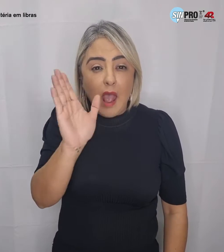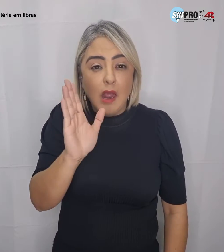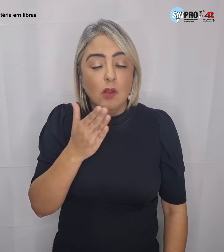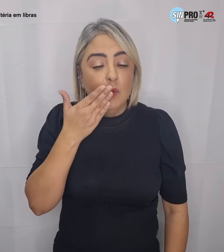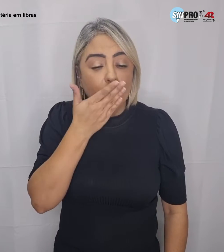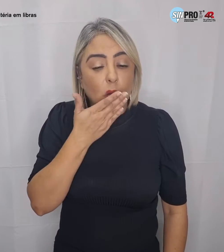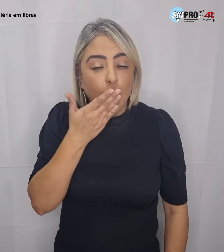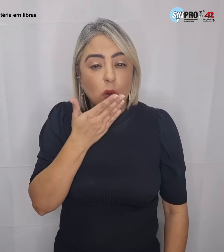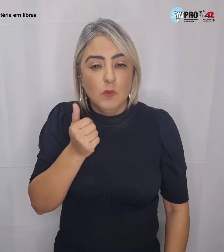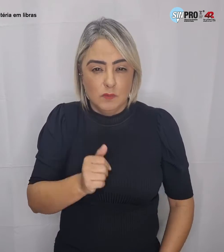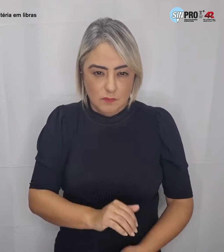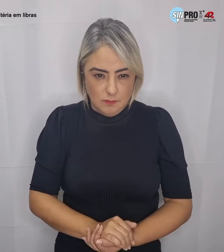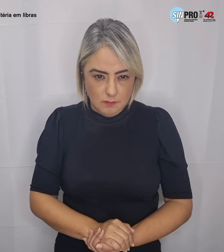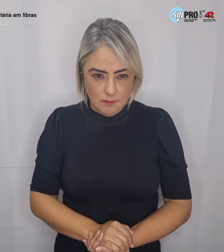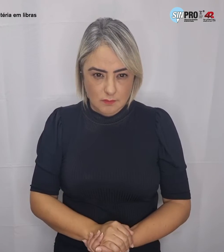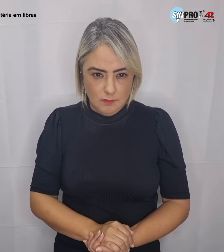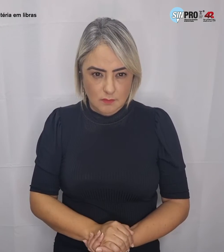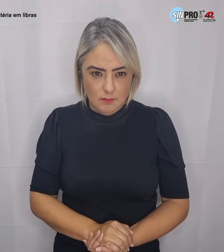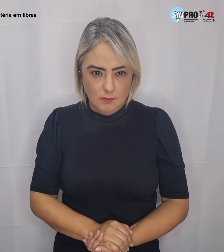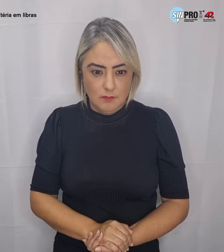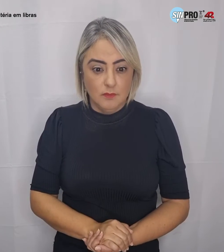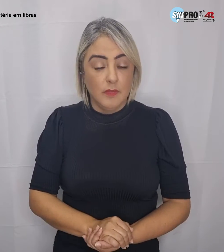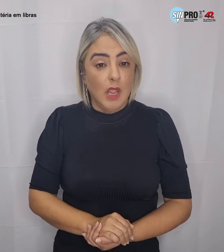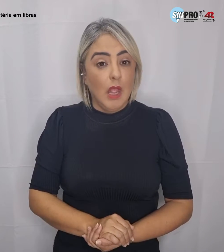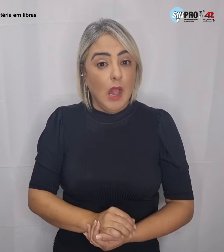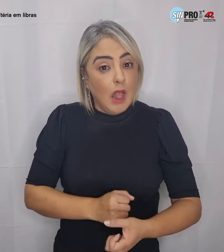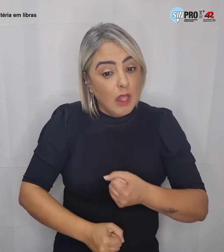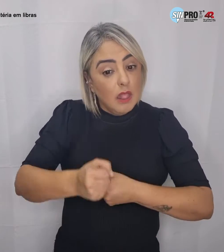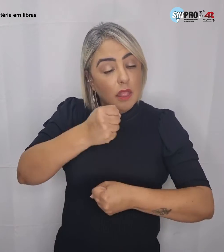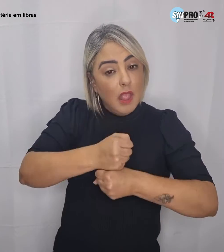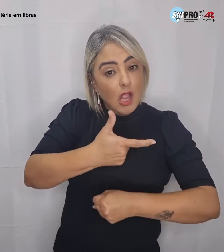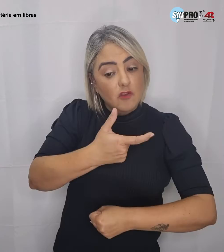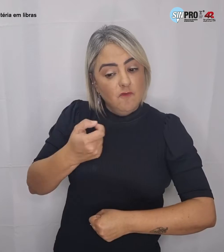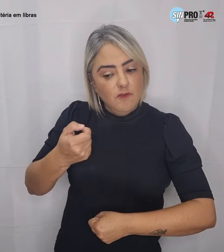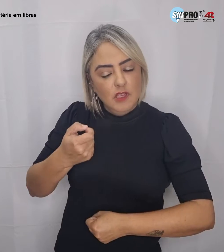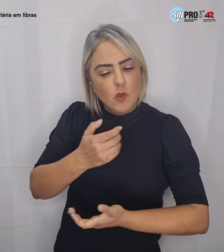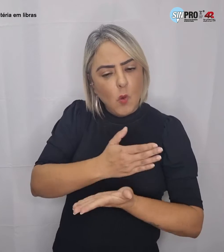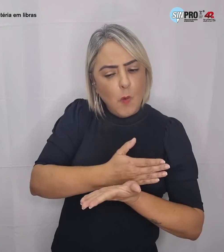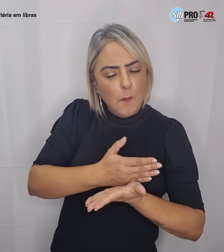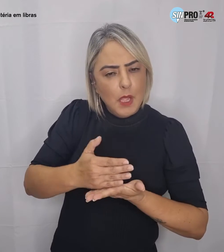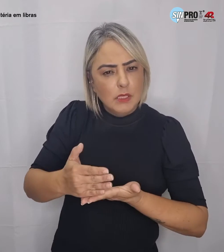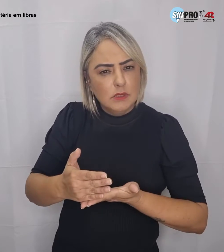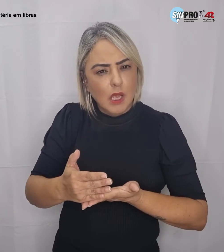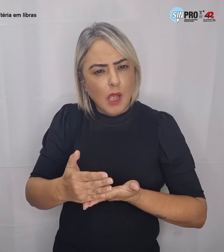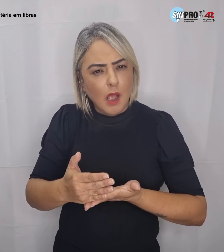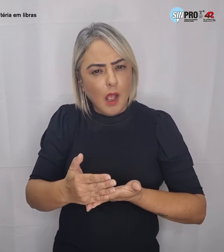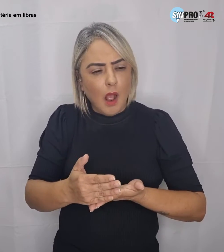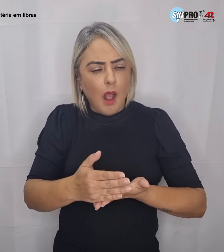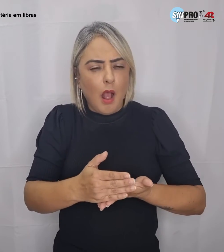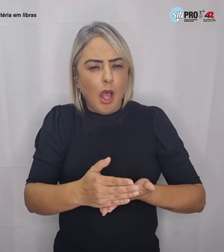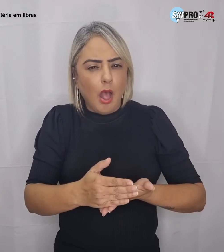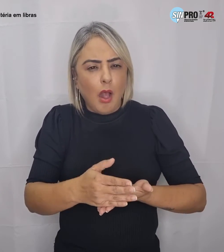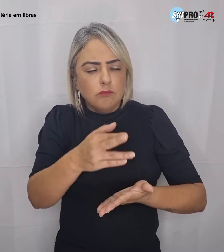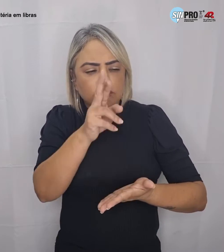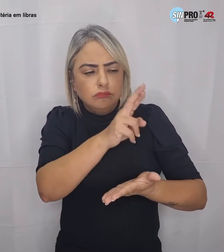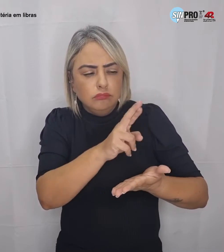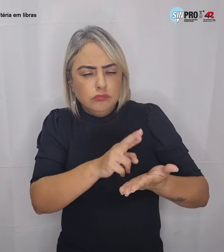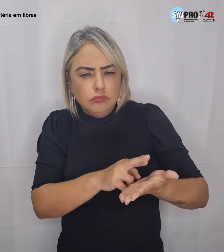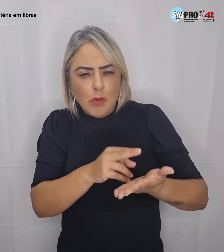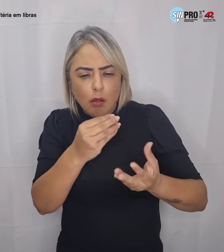rapadura ou petit gâteau. Desde o ano passado, quando começaram os registros do aumento